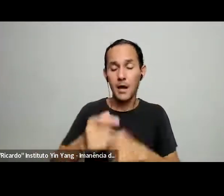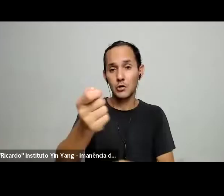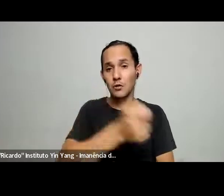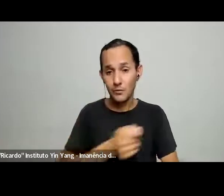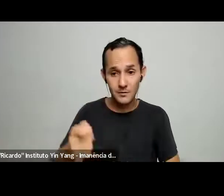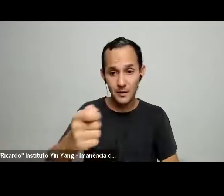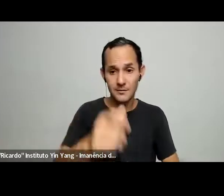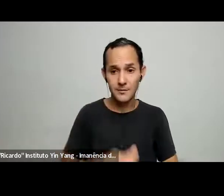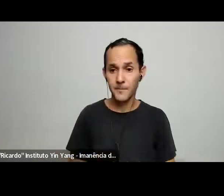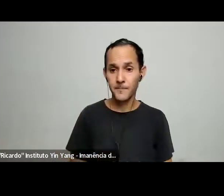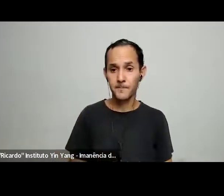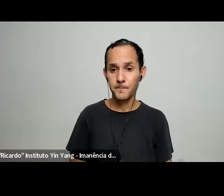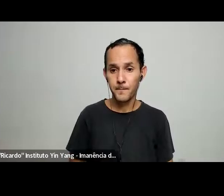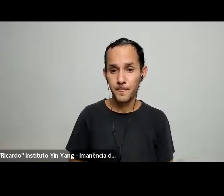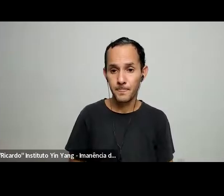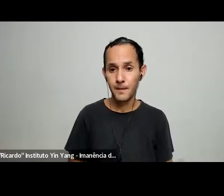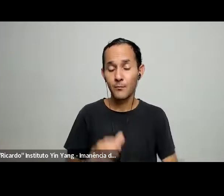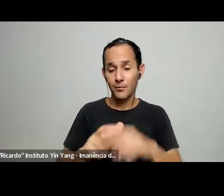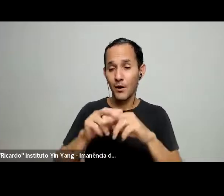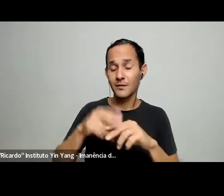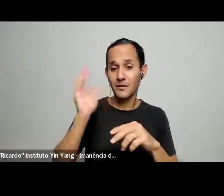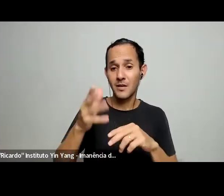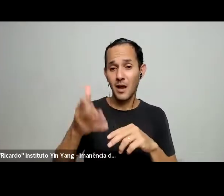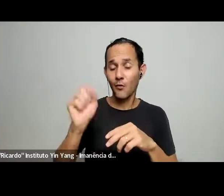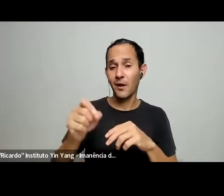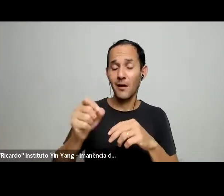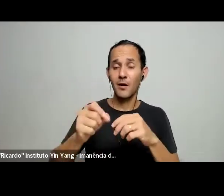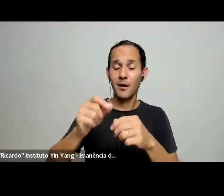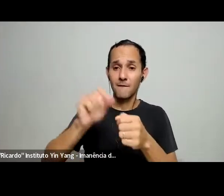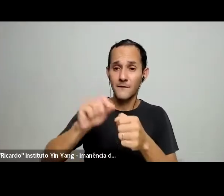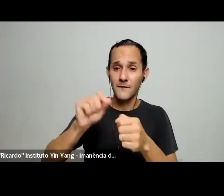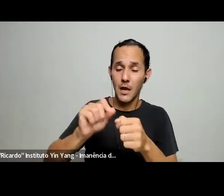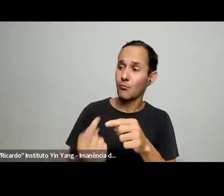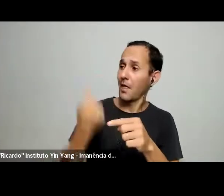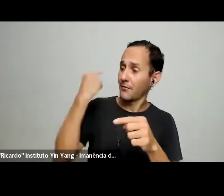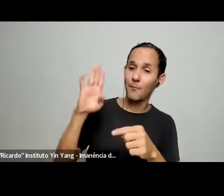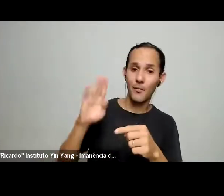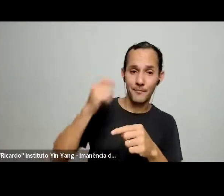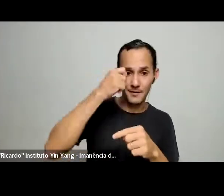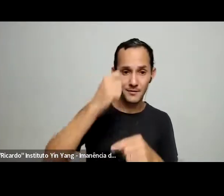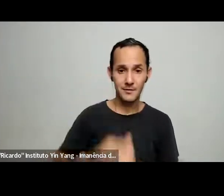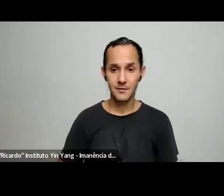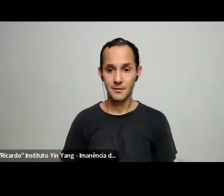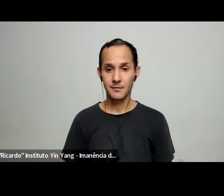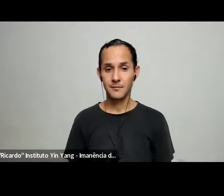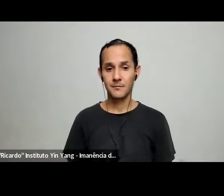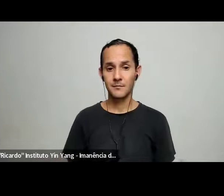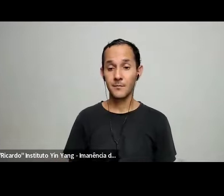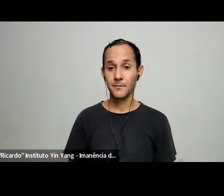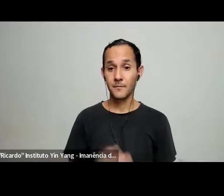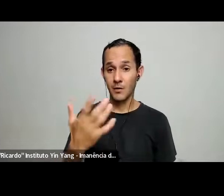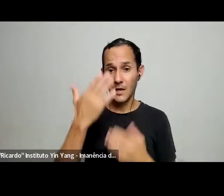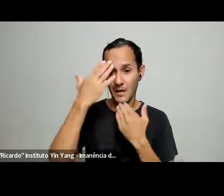constelação familiar, conforme ele foi desenvolvido, né, pelo Bert Hellinger. Então, eu quero